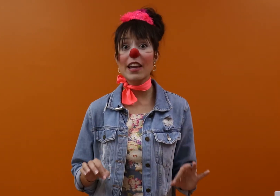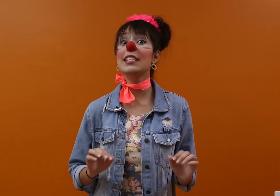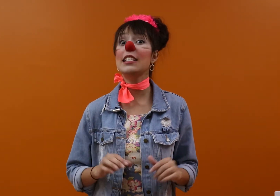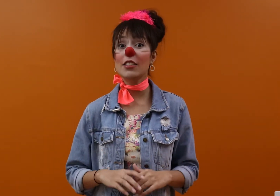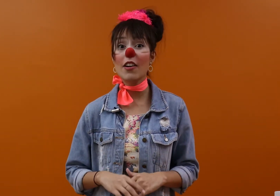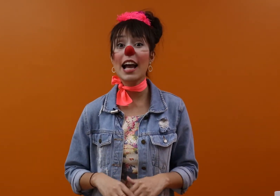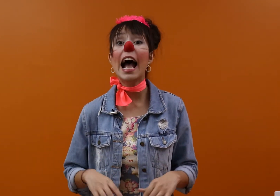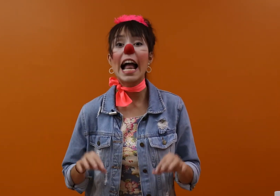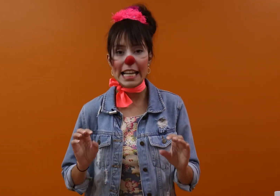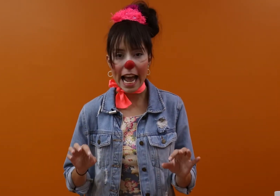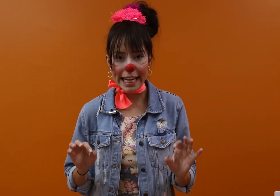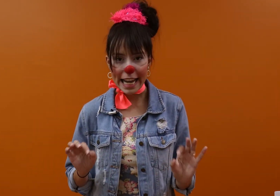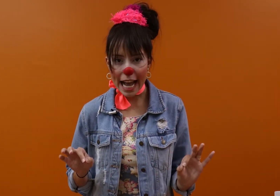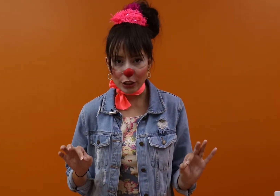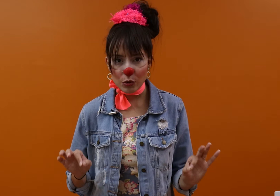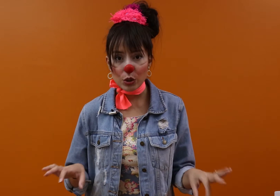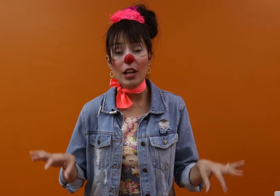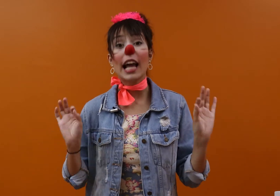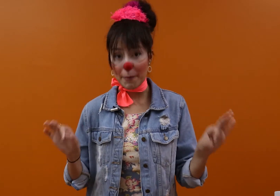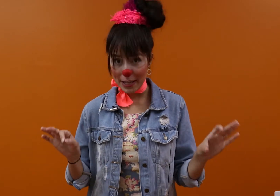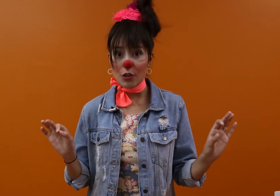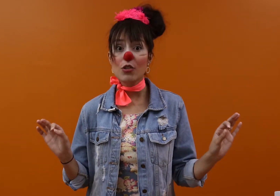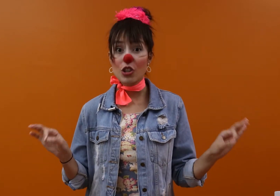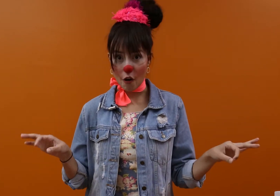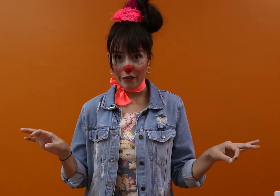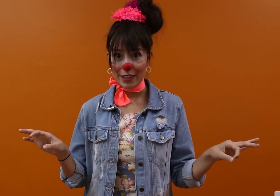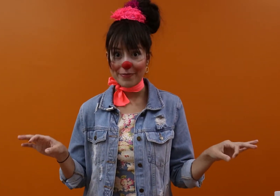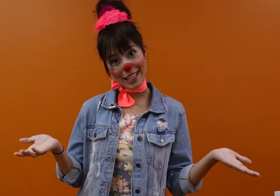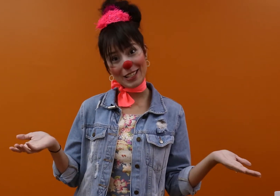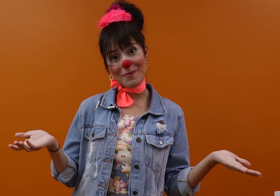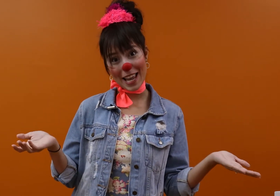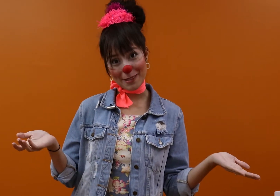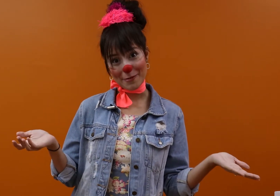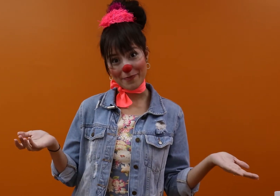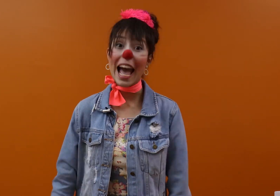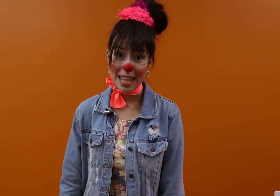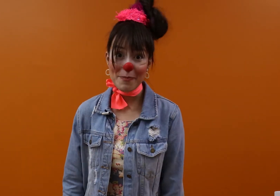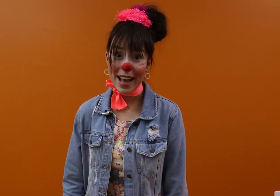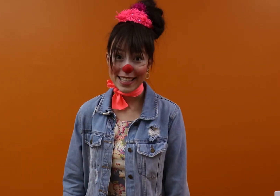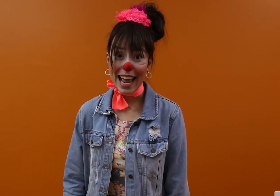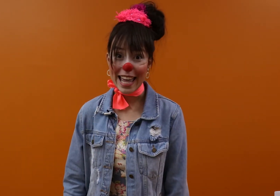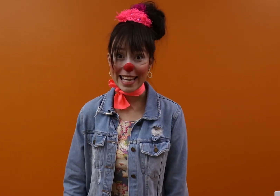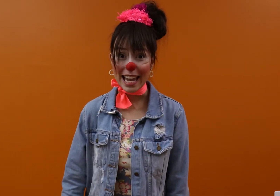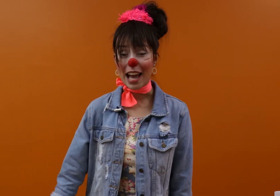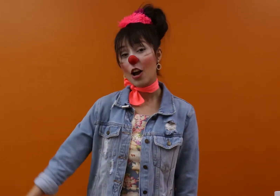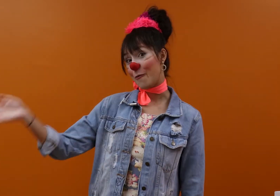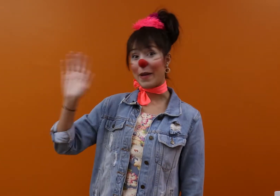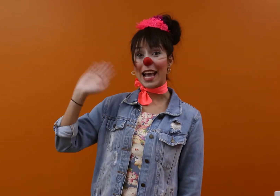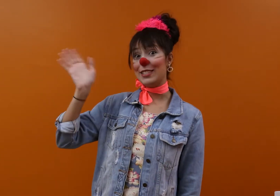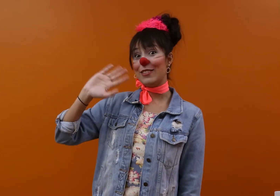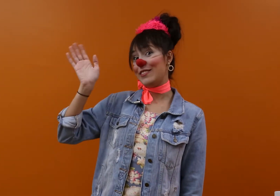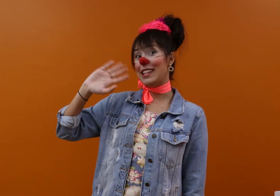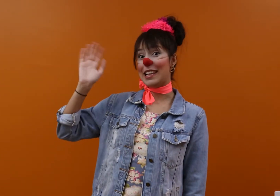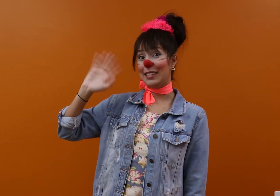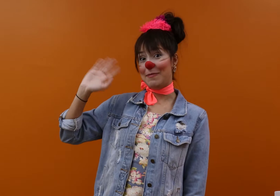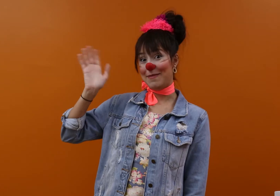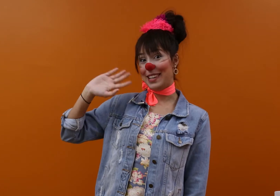essa história lá em Atos. Capítulo 9. Isso mesmo. Até mais, galerinha, com mais curiosidades